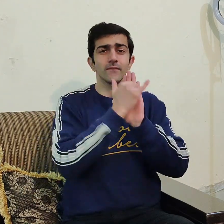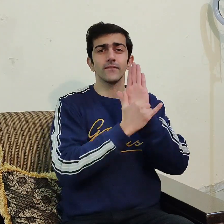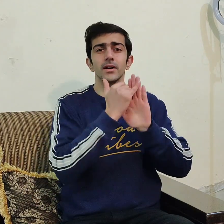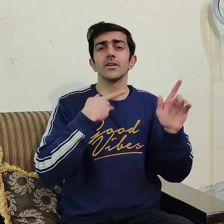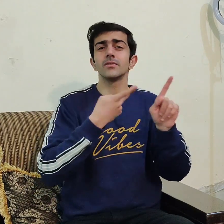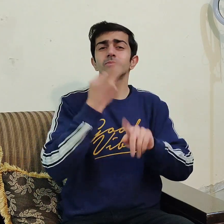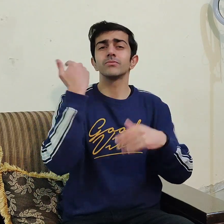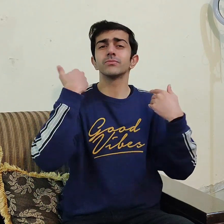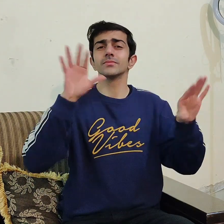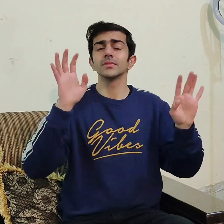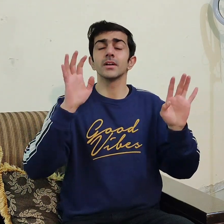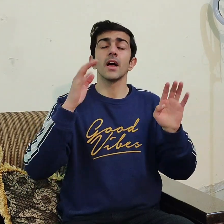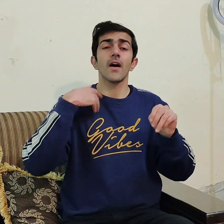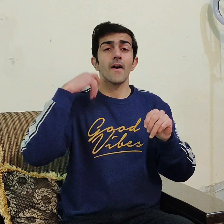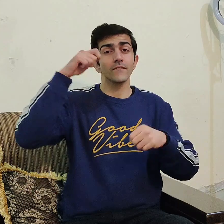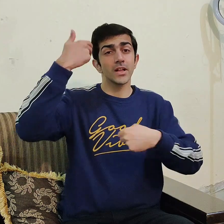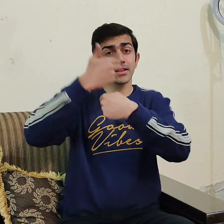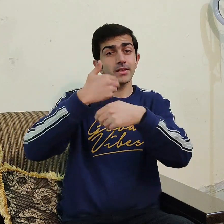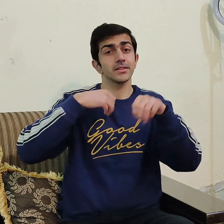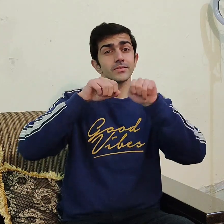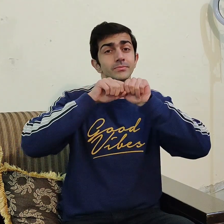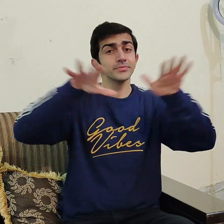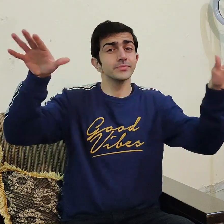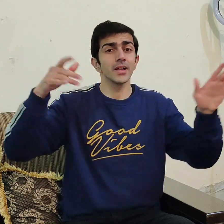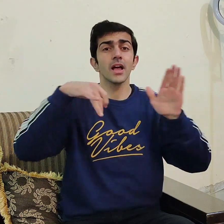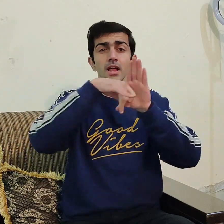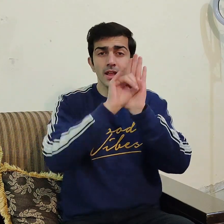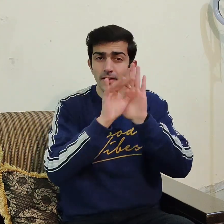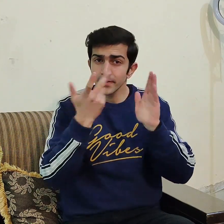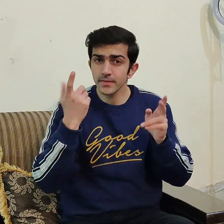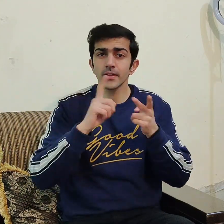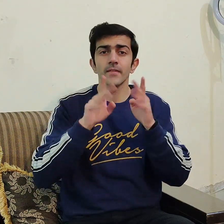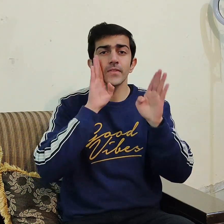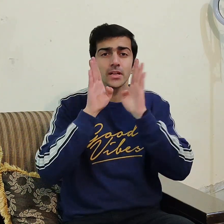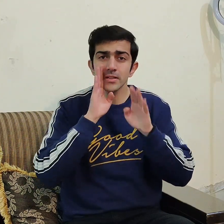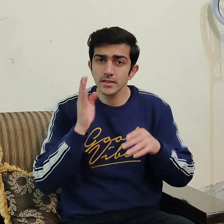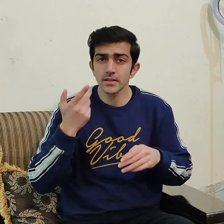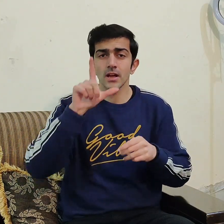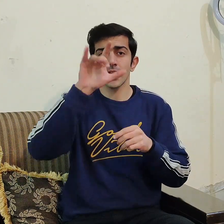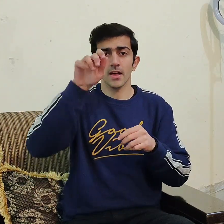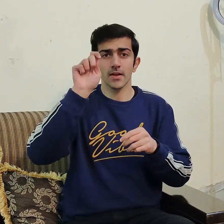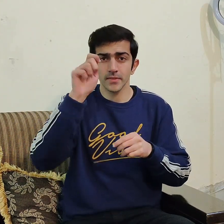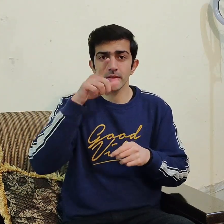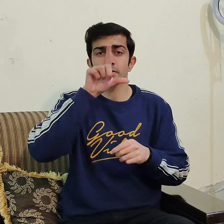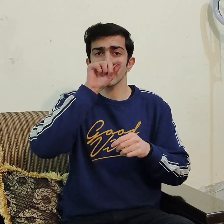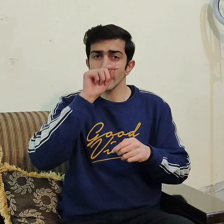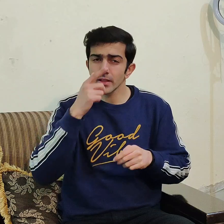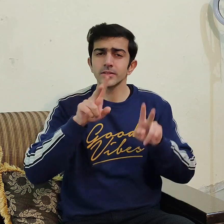जा सकती है। और फिर कि जब मेरा यूट्यूब चैनल जो है वो हैक हुआ था और मैंने सोशल मीडिया पे, लिंक्डइन वगैरह पे,